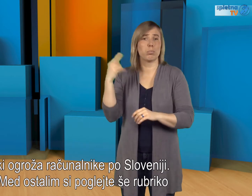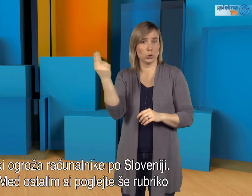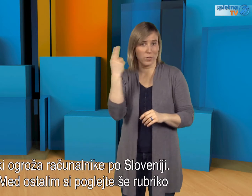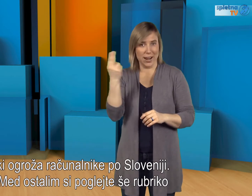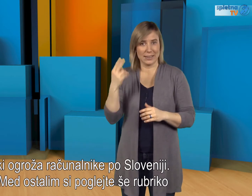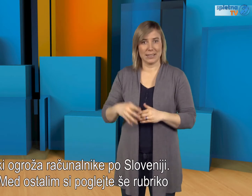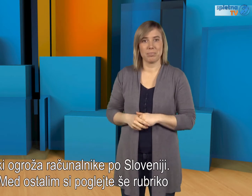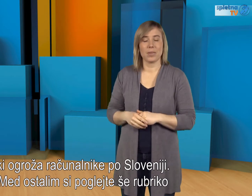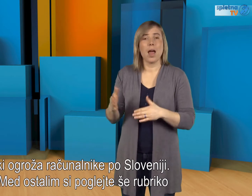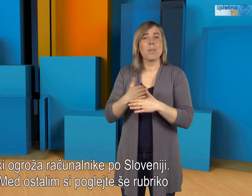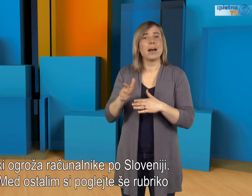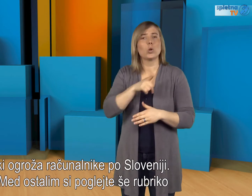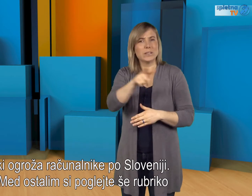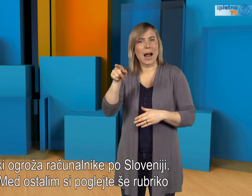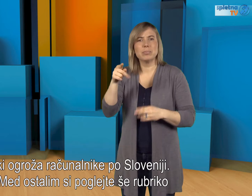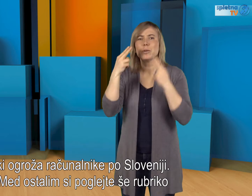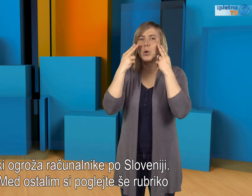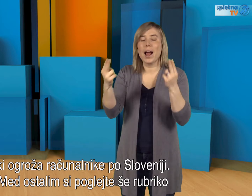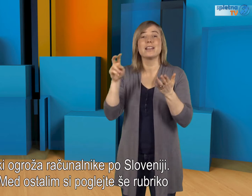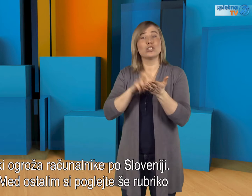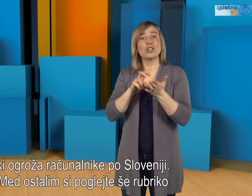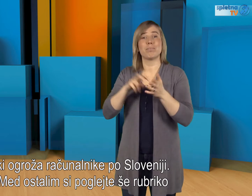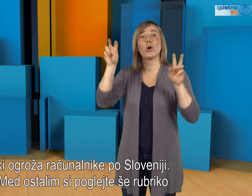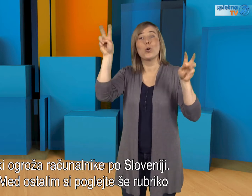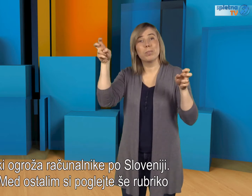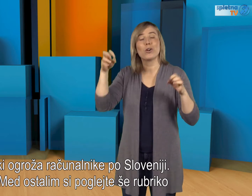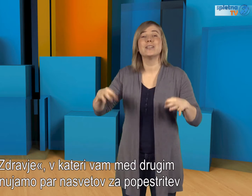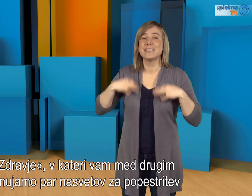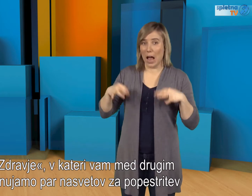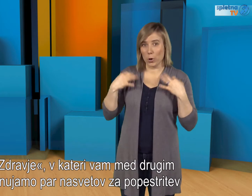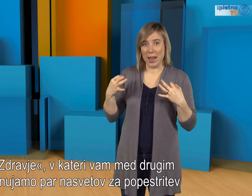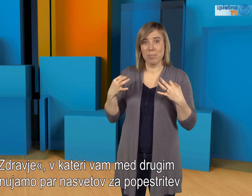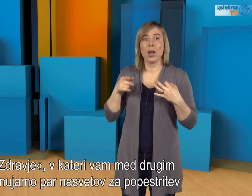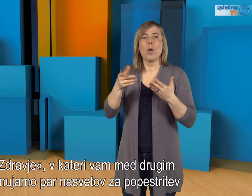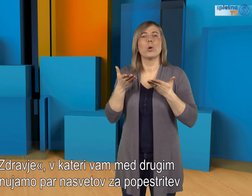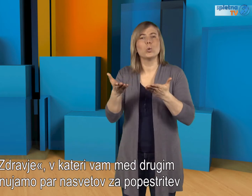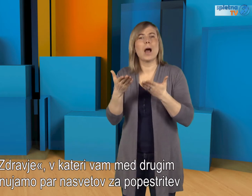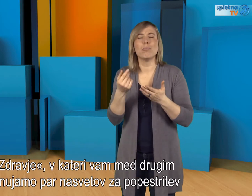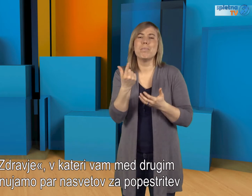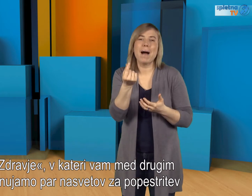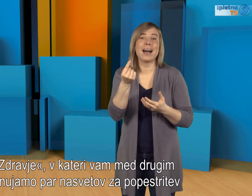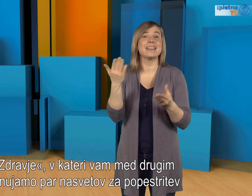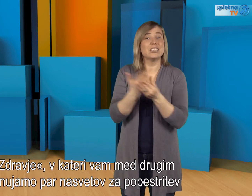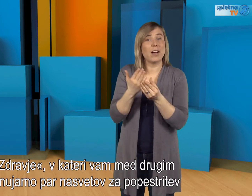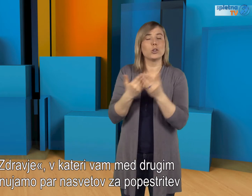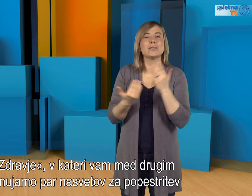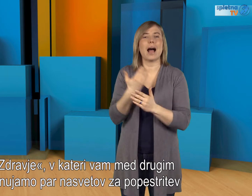Sloveniji. Med drugim si poglejte še rubriko Zdravje, v kateri vam ponujamo tudi par nasvetov